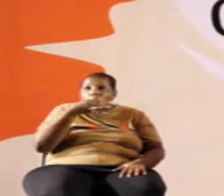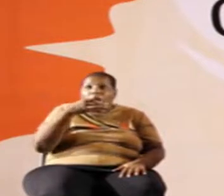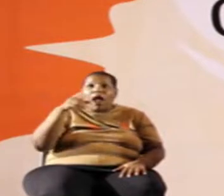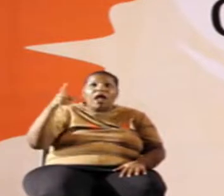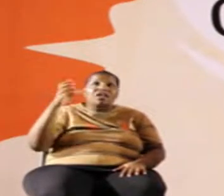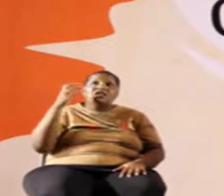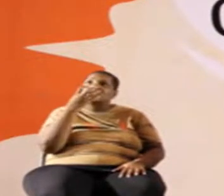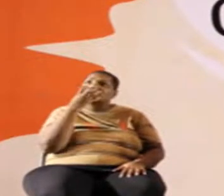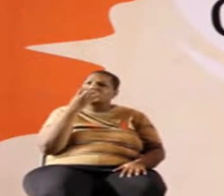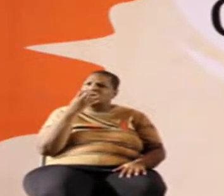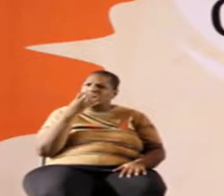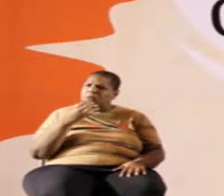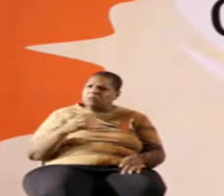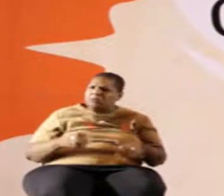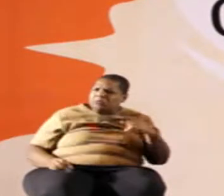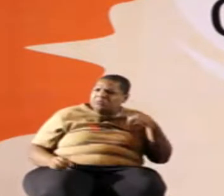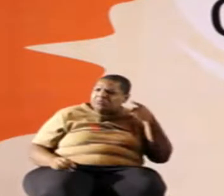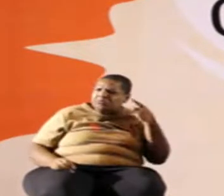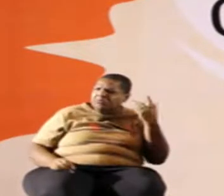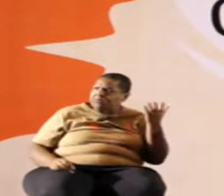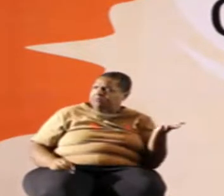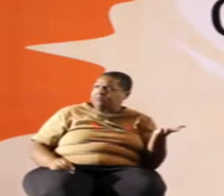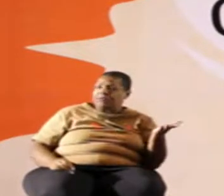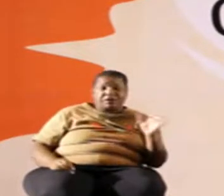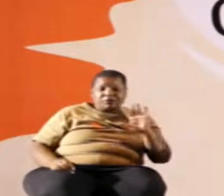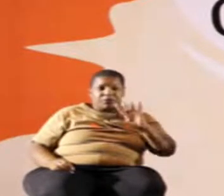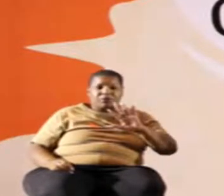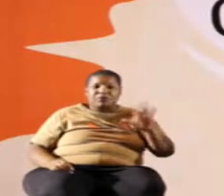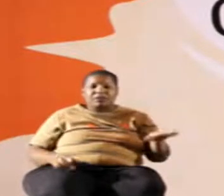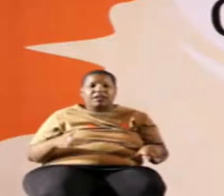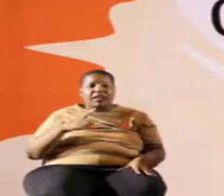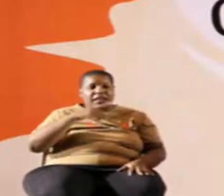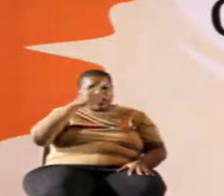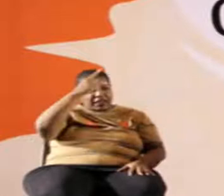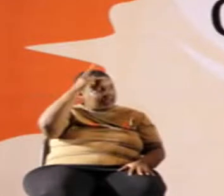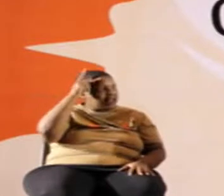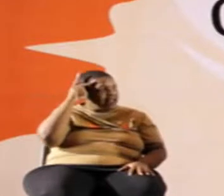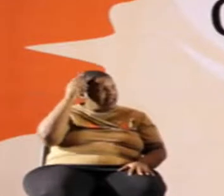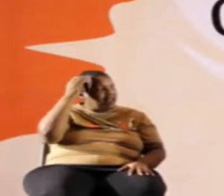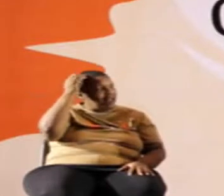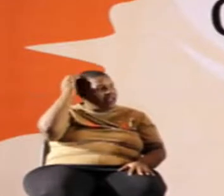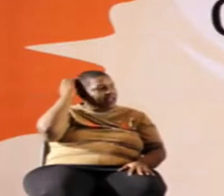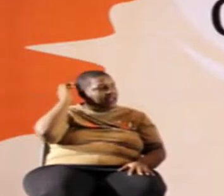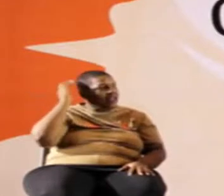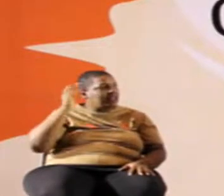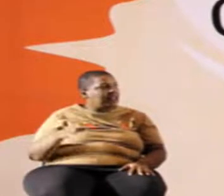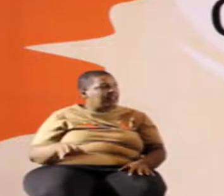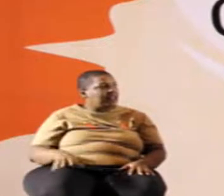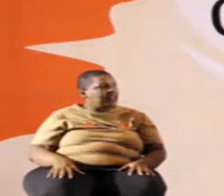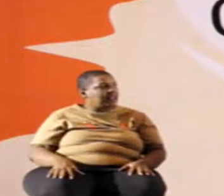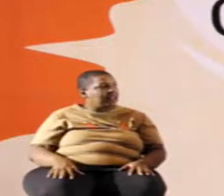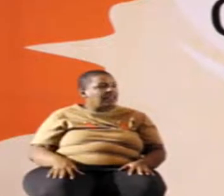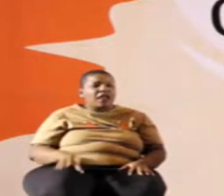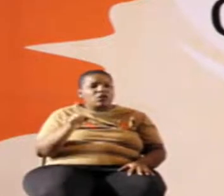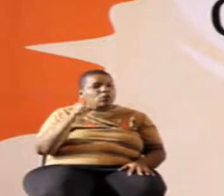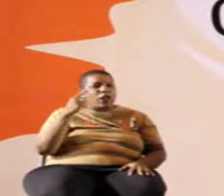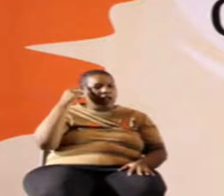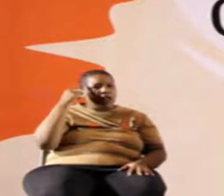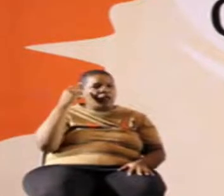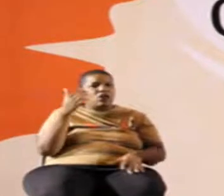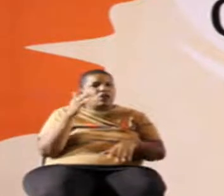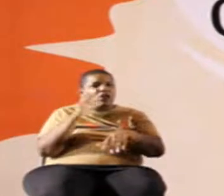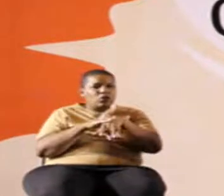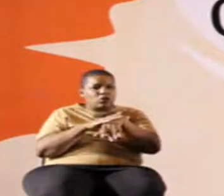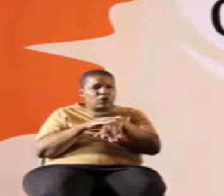de cachorro para esses malucos que usam... Desses caras, de maluco não, meu amigo. Desses caras que usam... Doente. Não, mas esses não são doentes mentais. Eu usei o